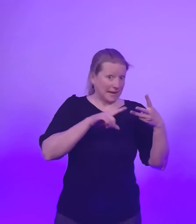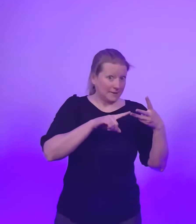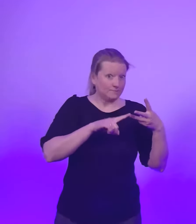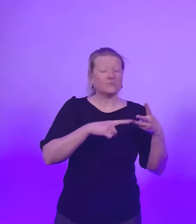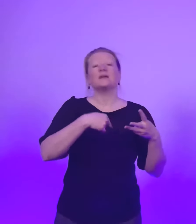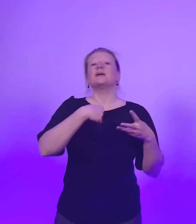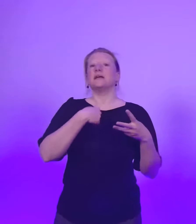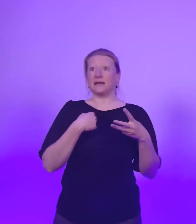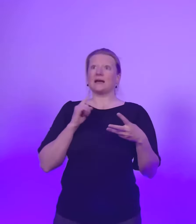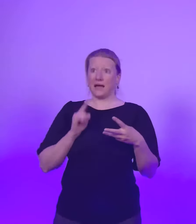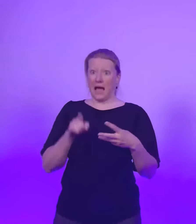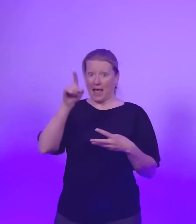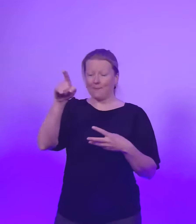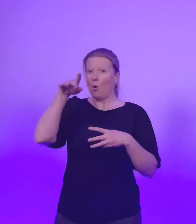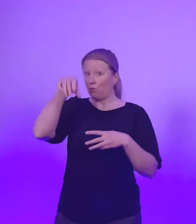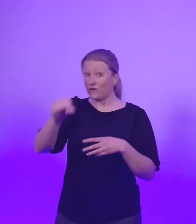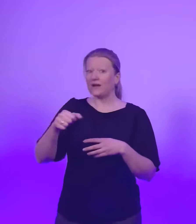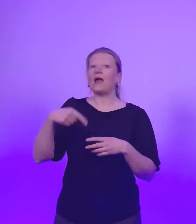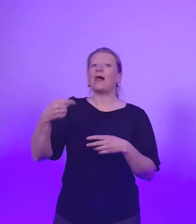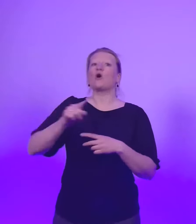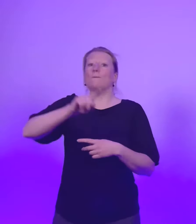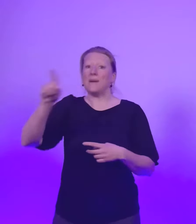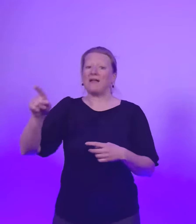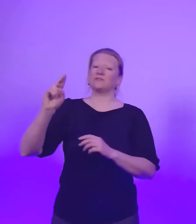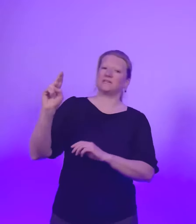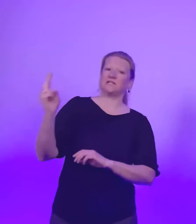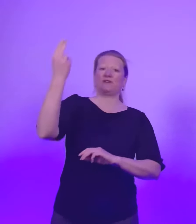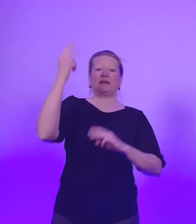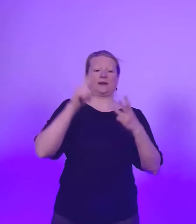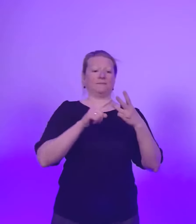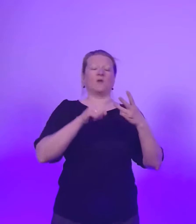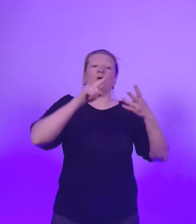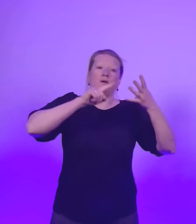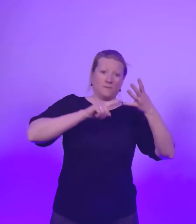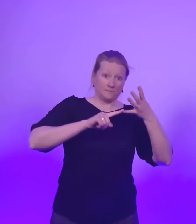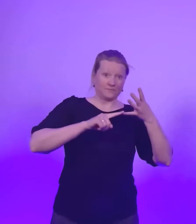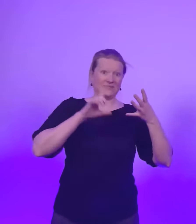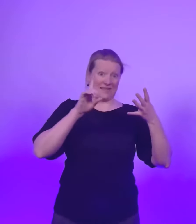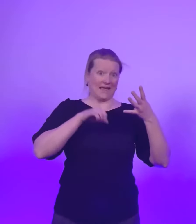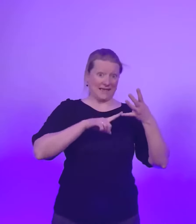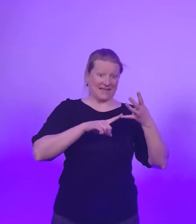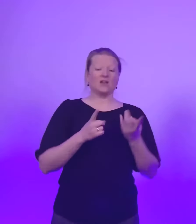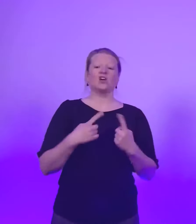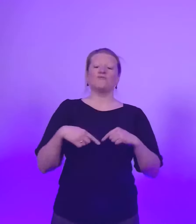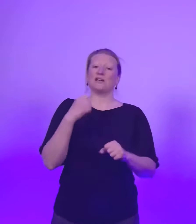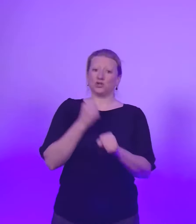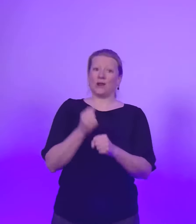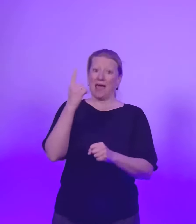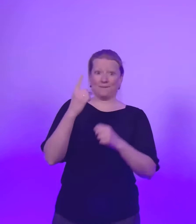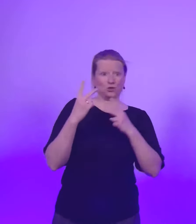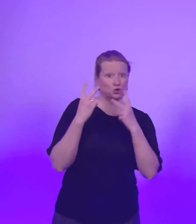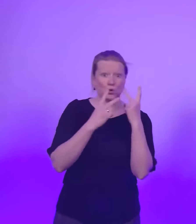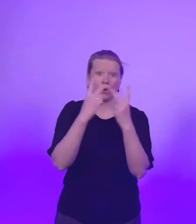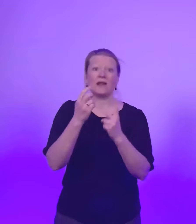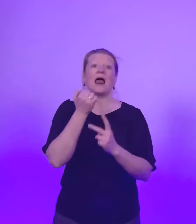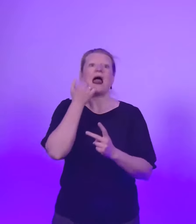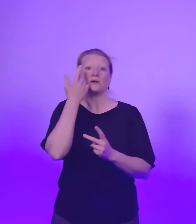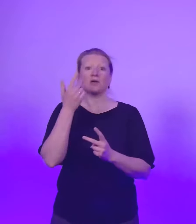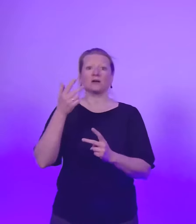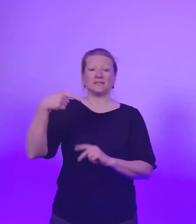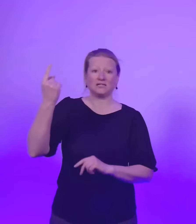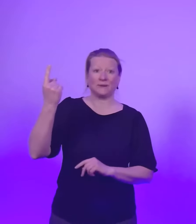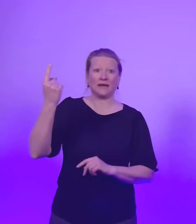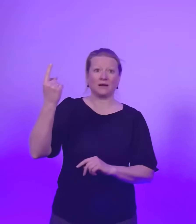ga hem ontdekken elke maand steeds weer. En D. En wij zullen hem zoeken elke dag steeds